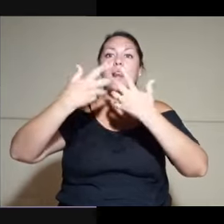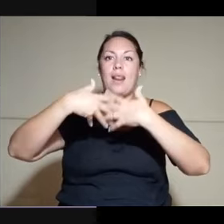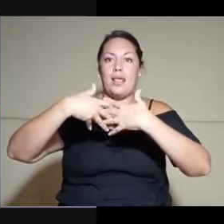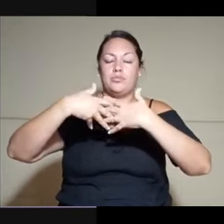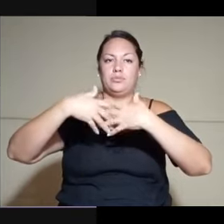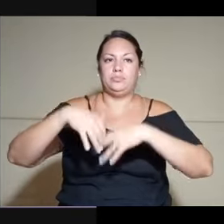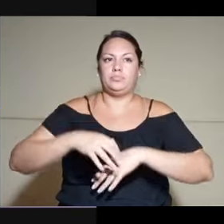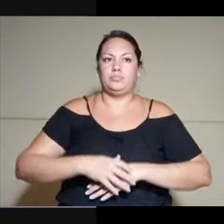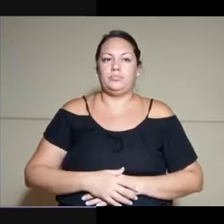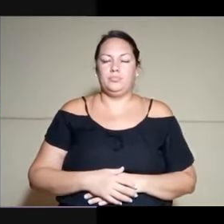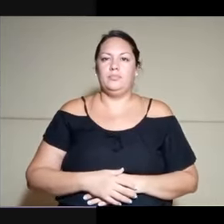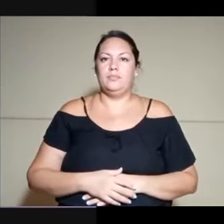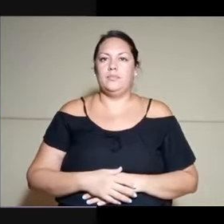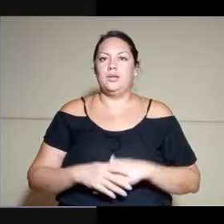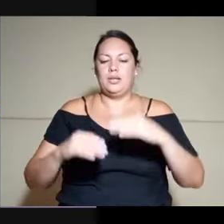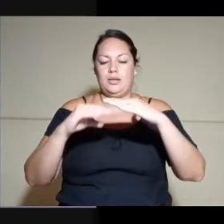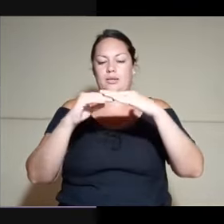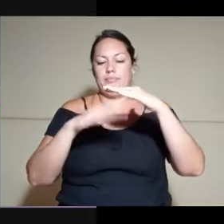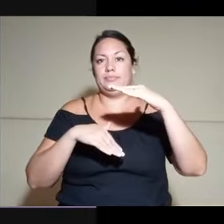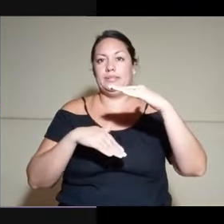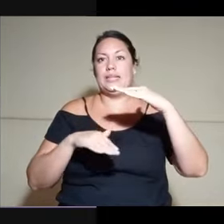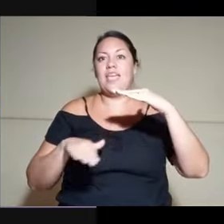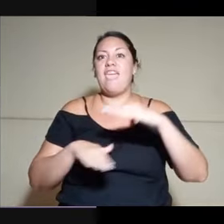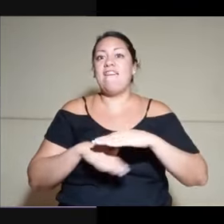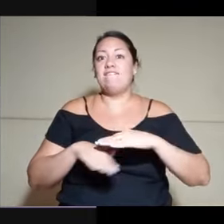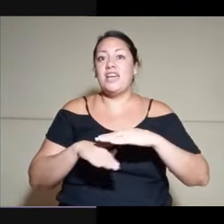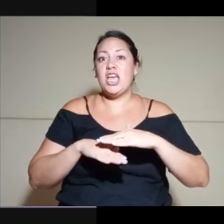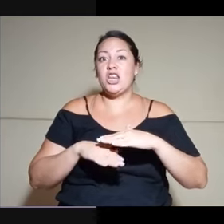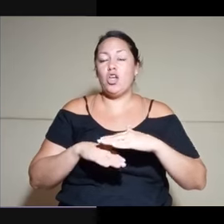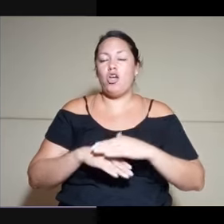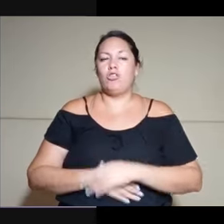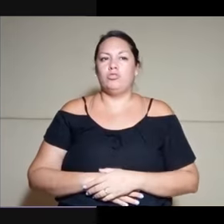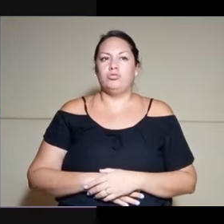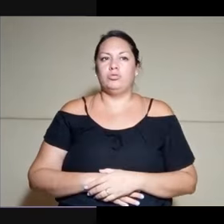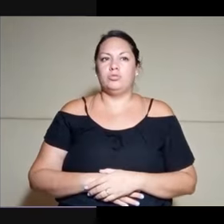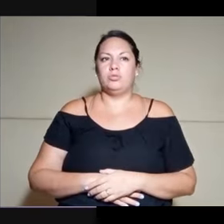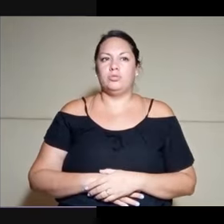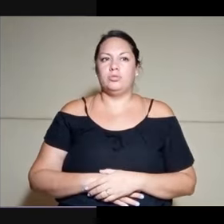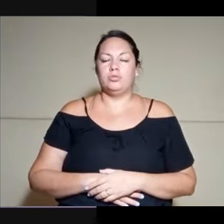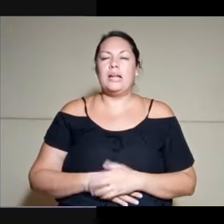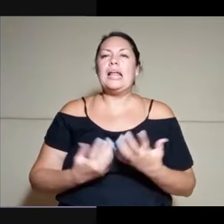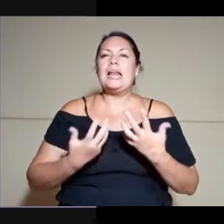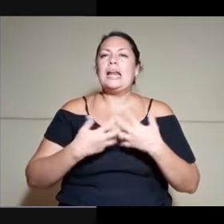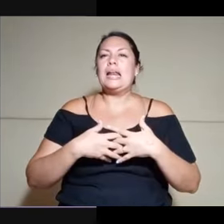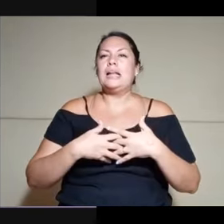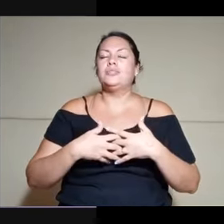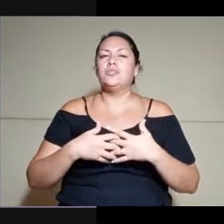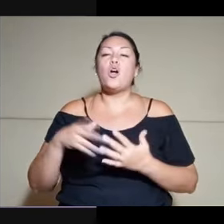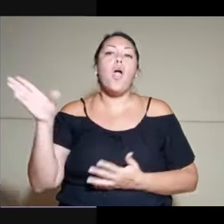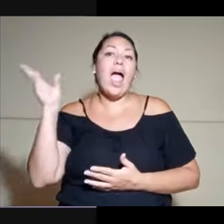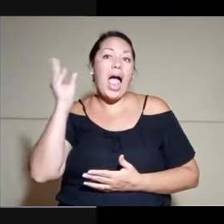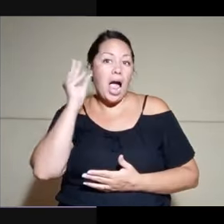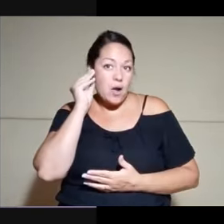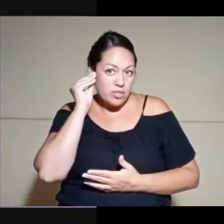Los colículos superiores están asociados con la vía visual, con la visión. Y los colículos inferiores